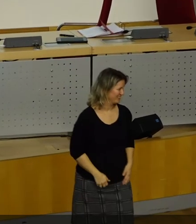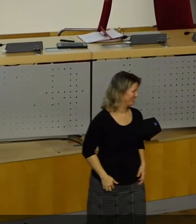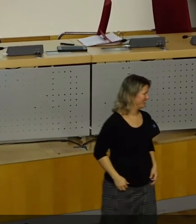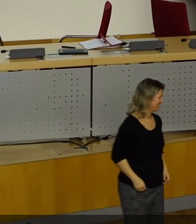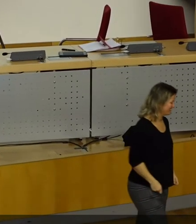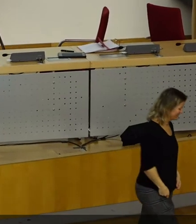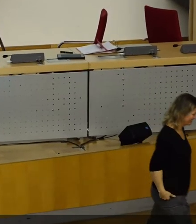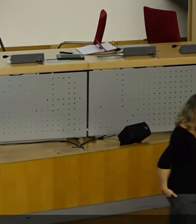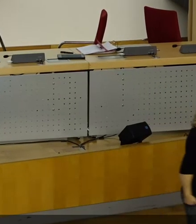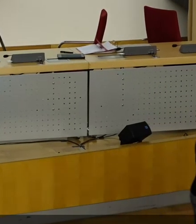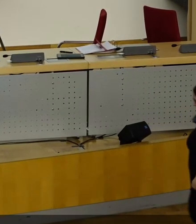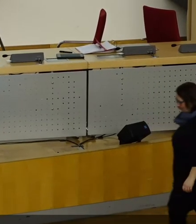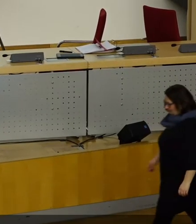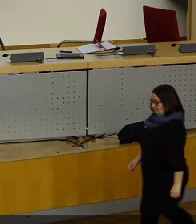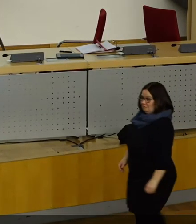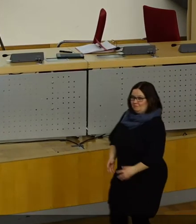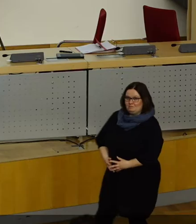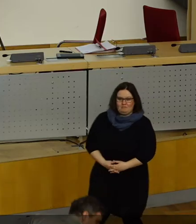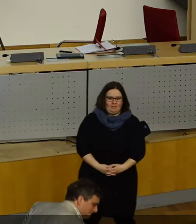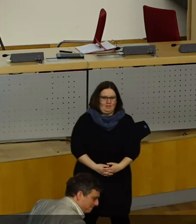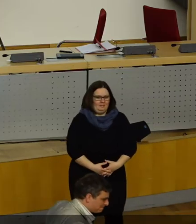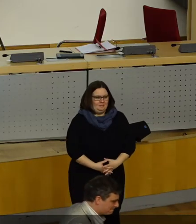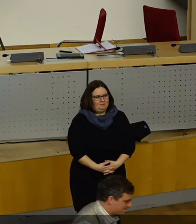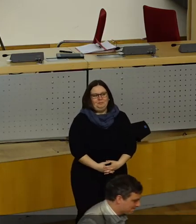Als nächste Fraktion Bündnis 90 Die Grünen, Herr Löser.